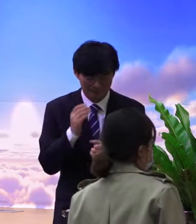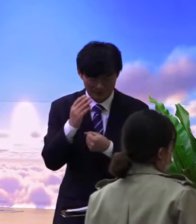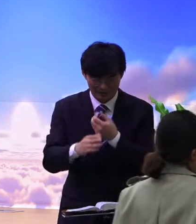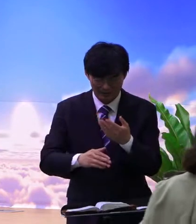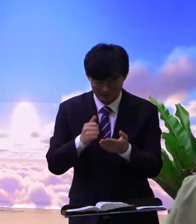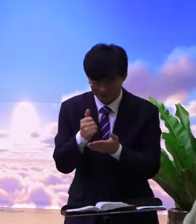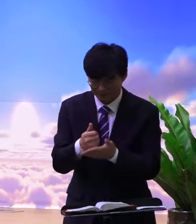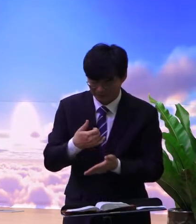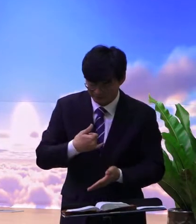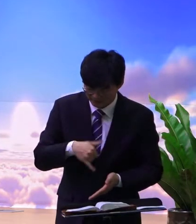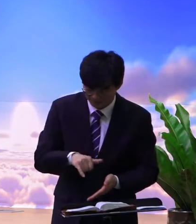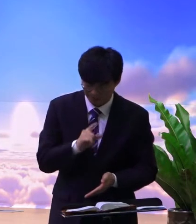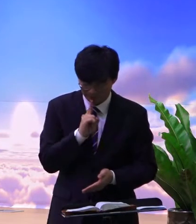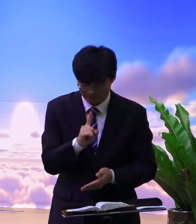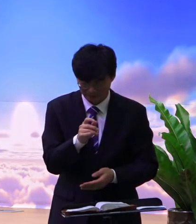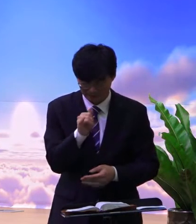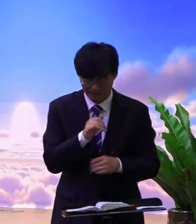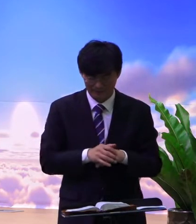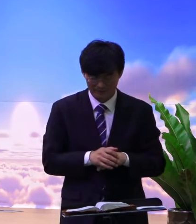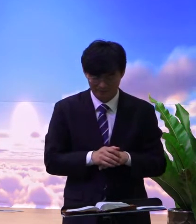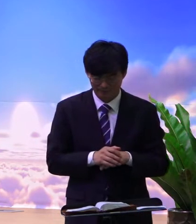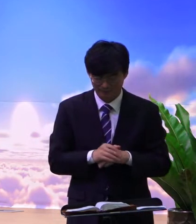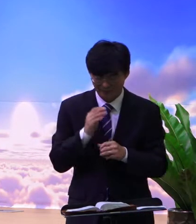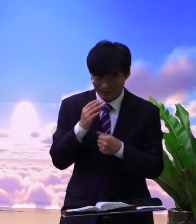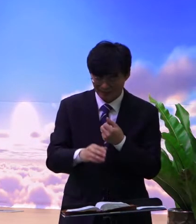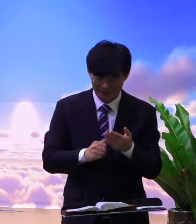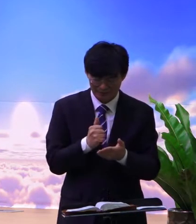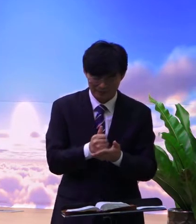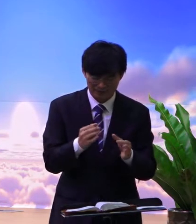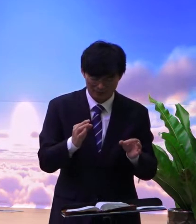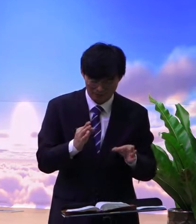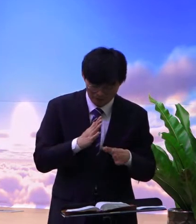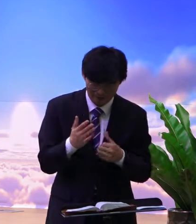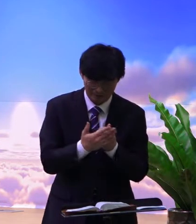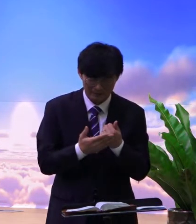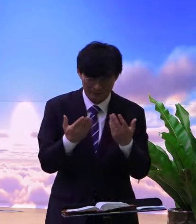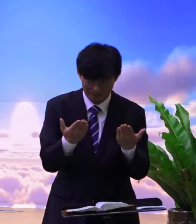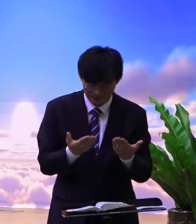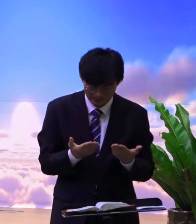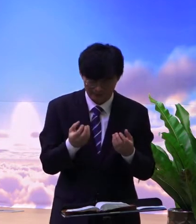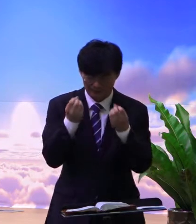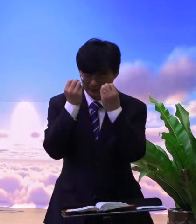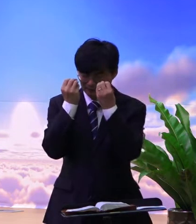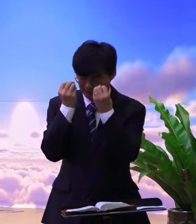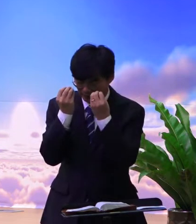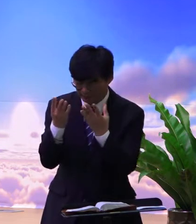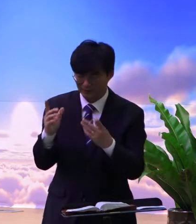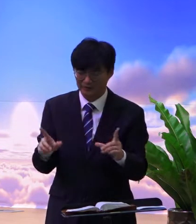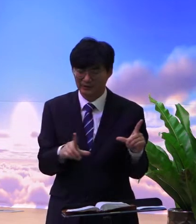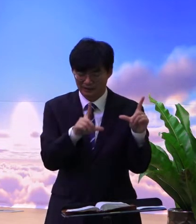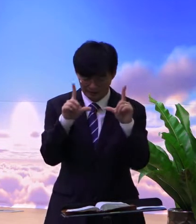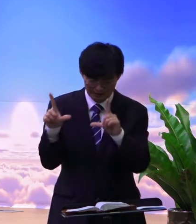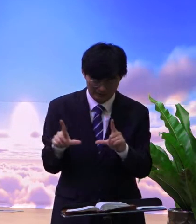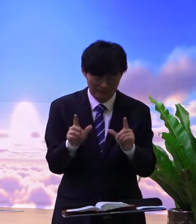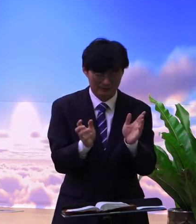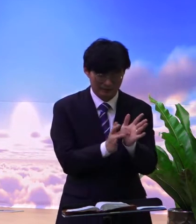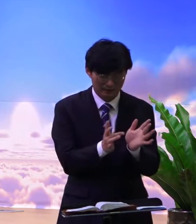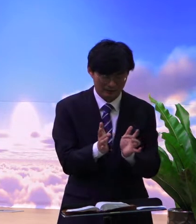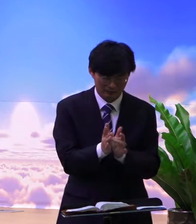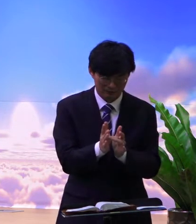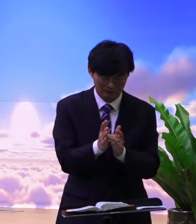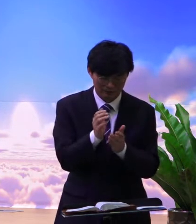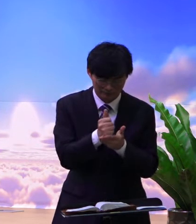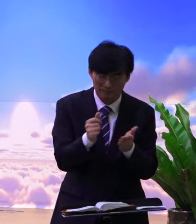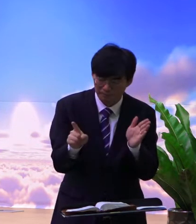하나님의 자녀라고 하며 하나님의 놀라운 구원을 받아서 새롭게 살아가는 예수 그리스도의